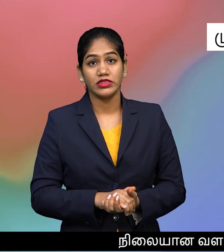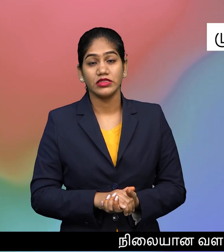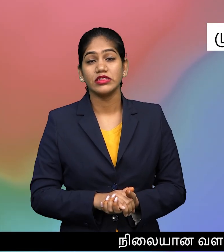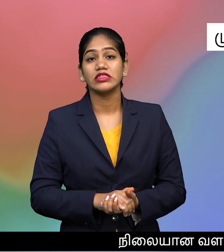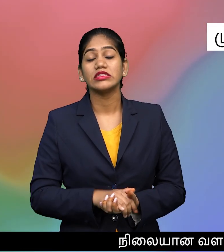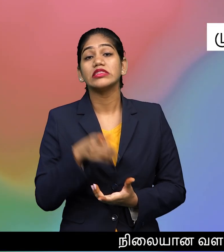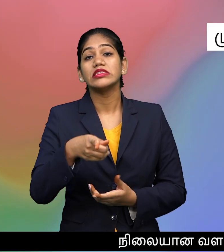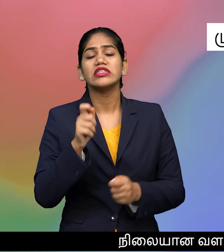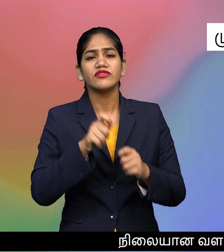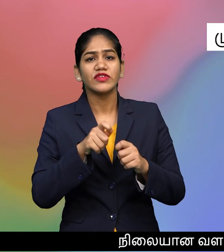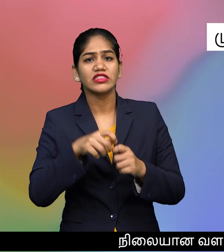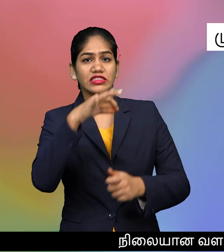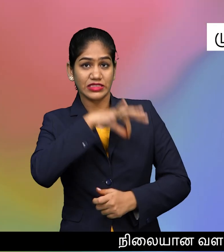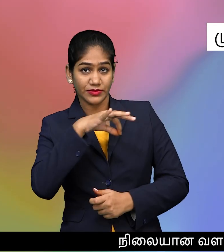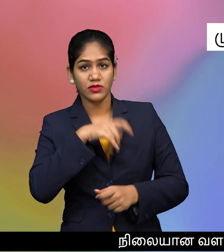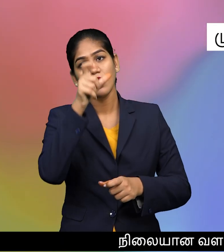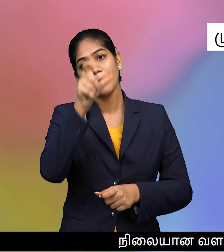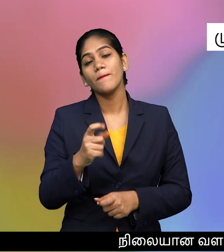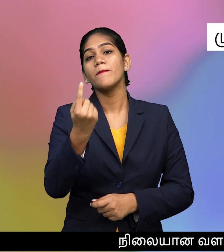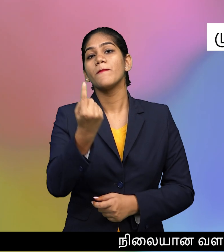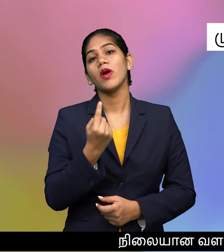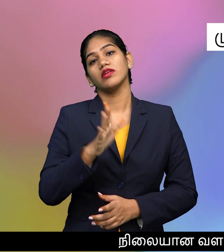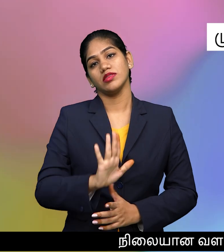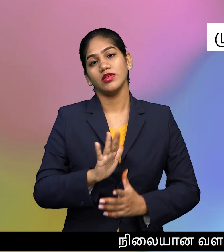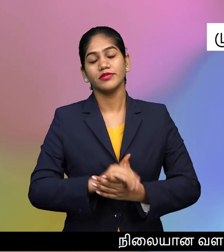நிலையான வளர்ச்சி, பொருளாதார வளர்ச்சி.